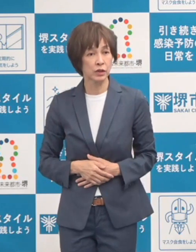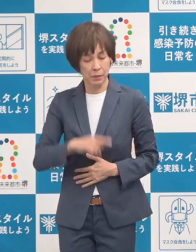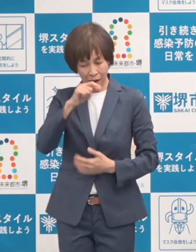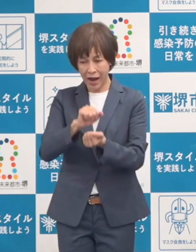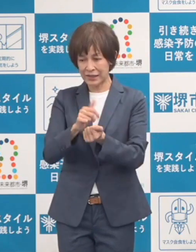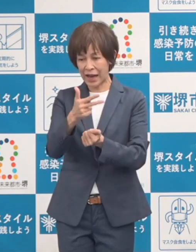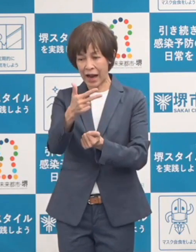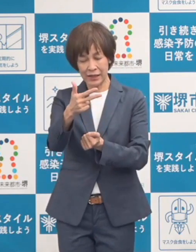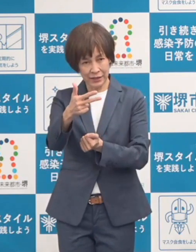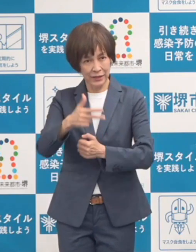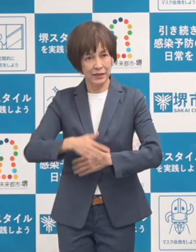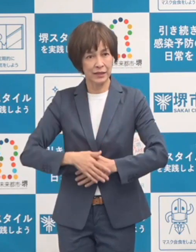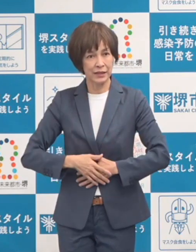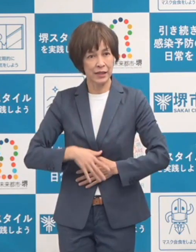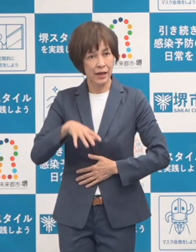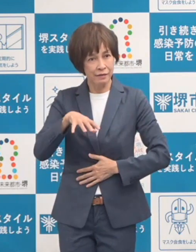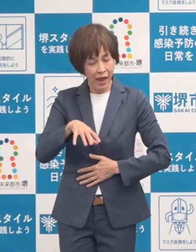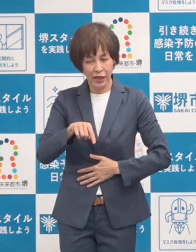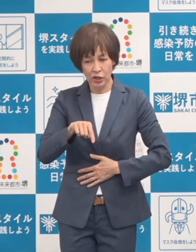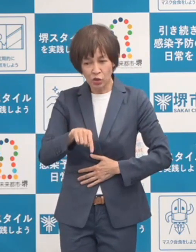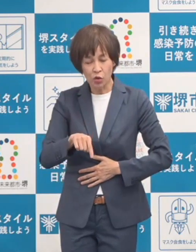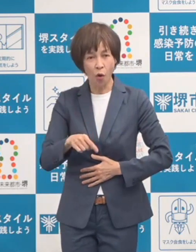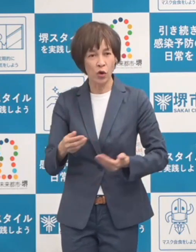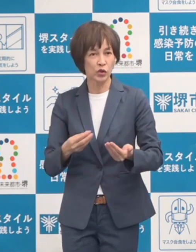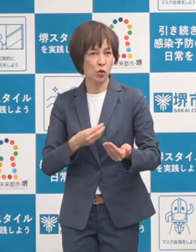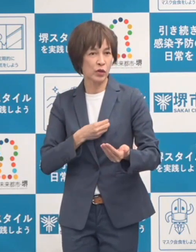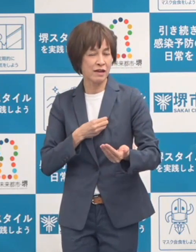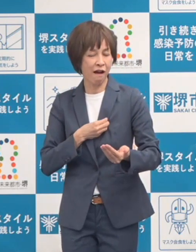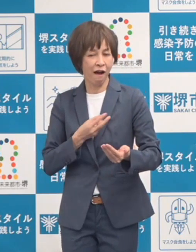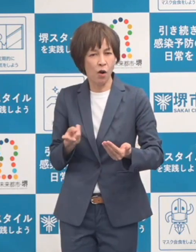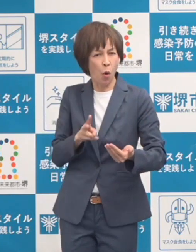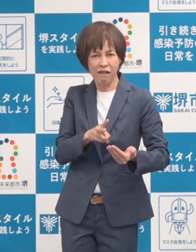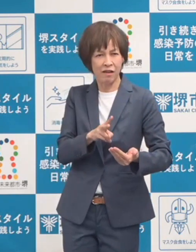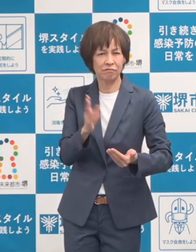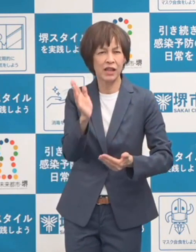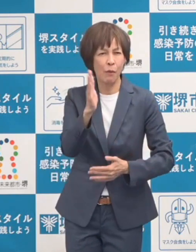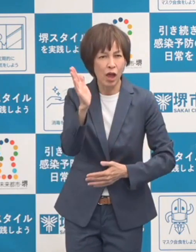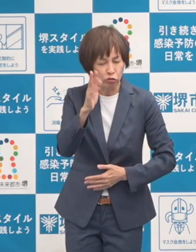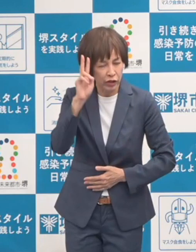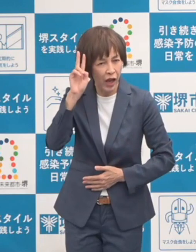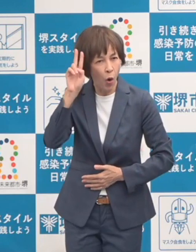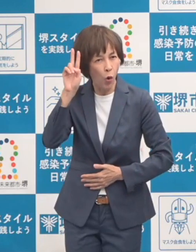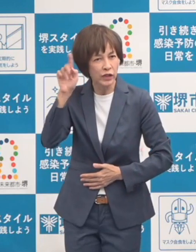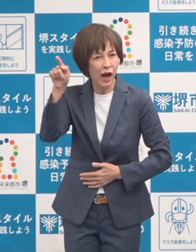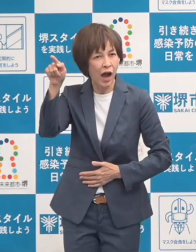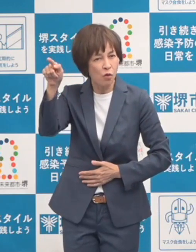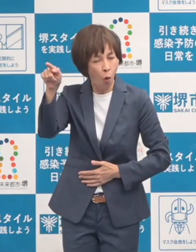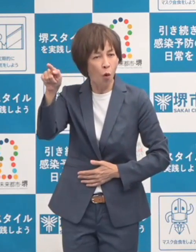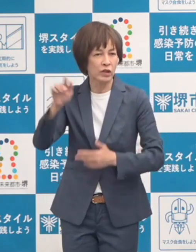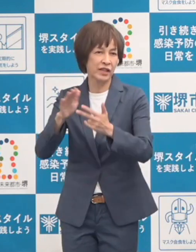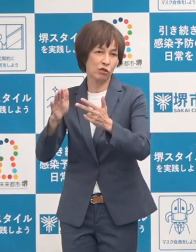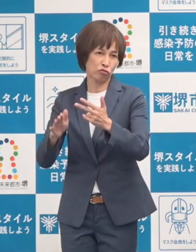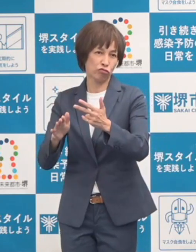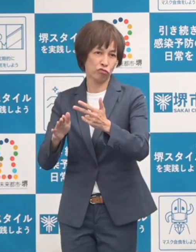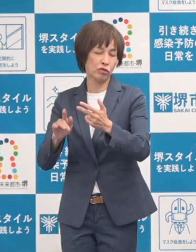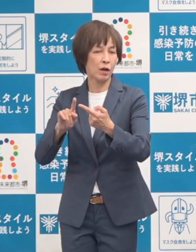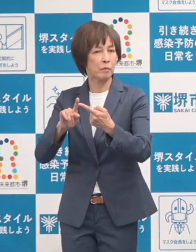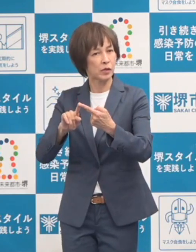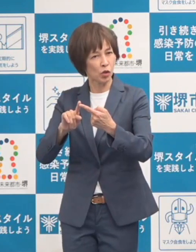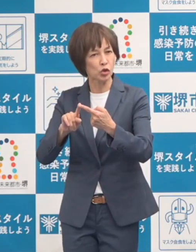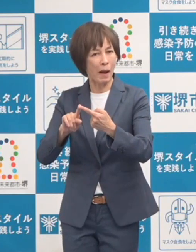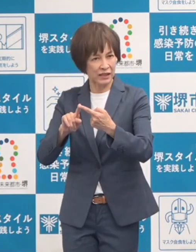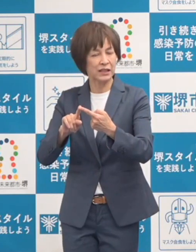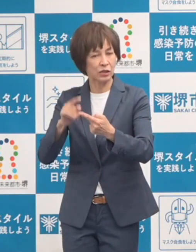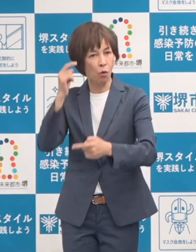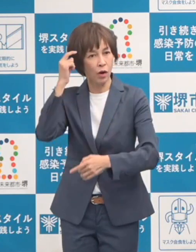市でその職員が交代制で行うよりも大阪府の施設の方が望ましいということは前提にあります